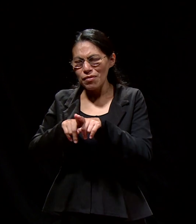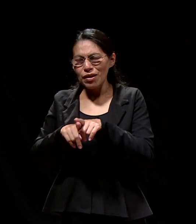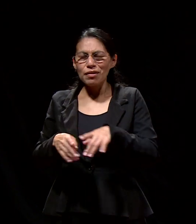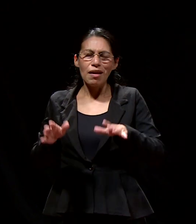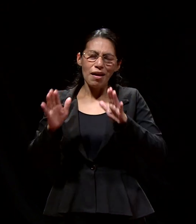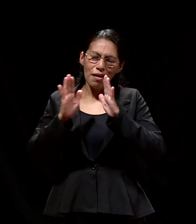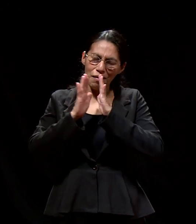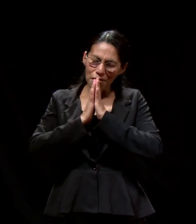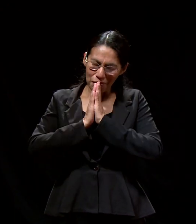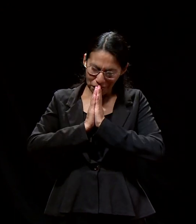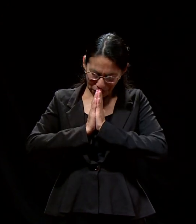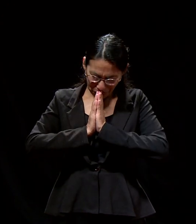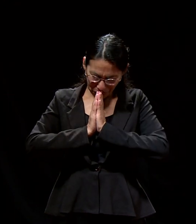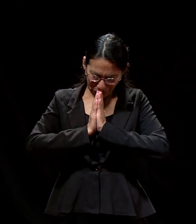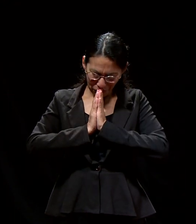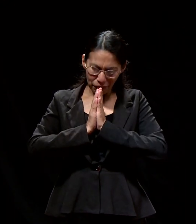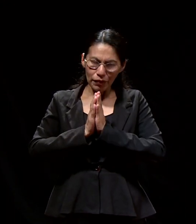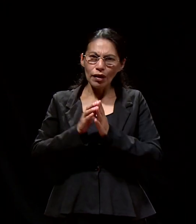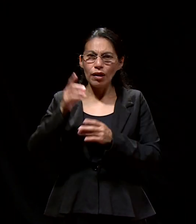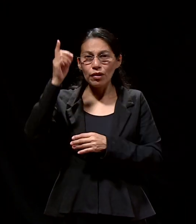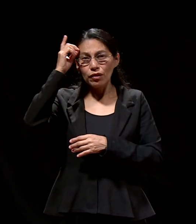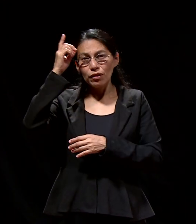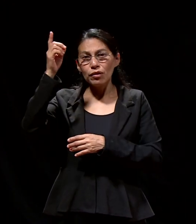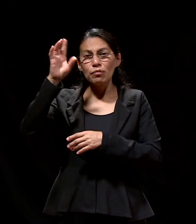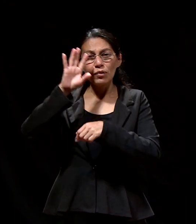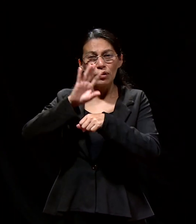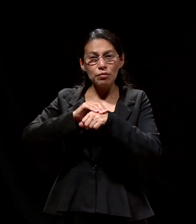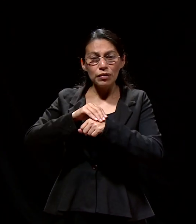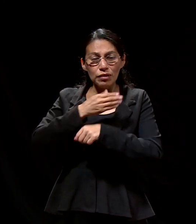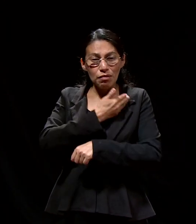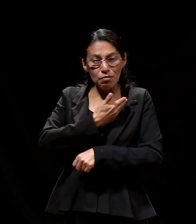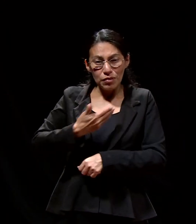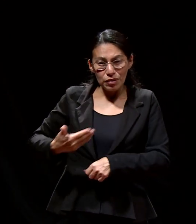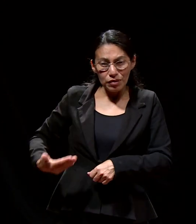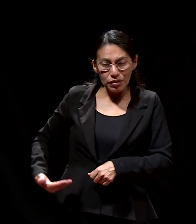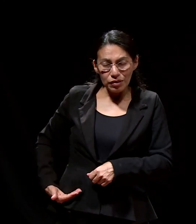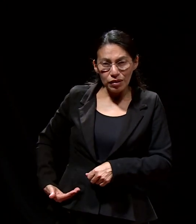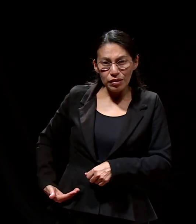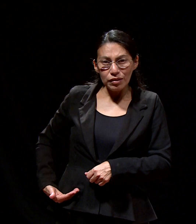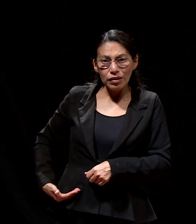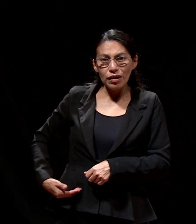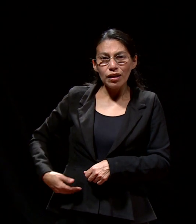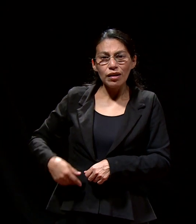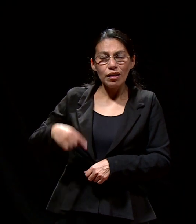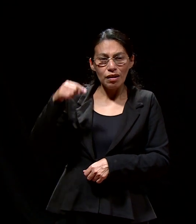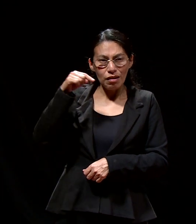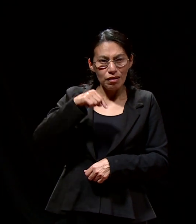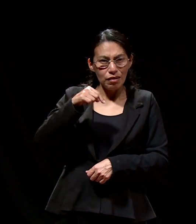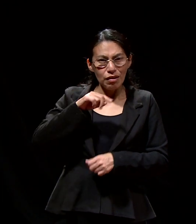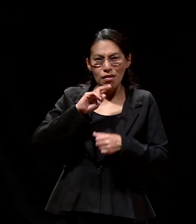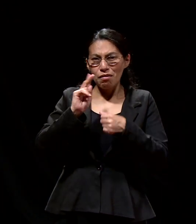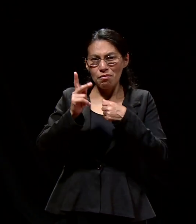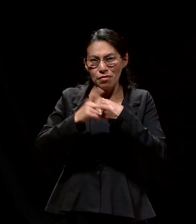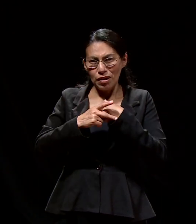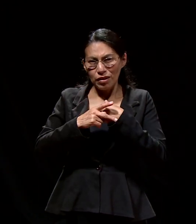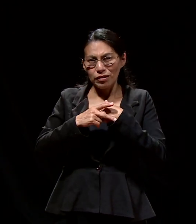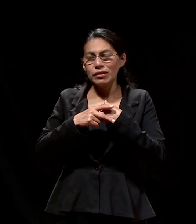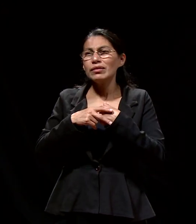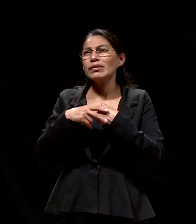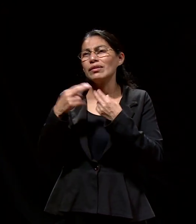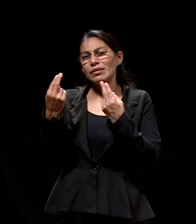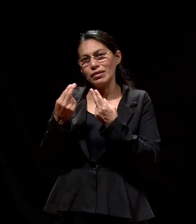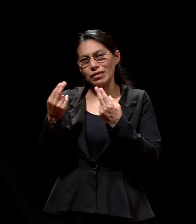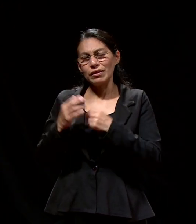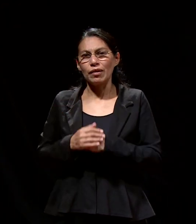amén yo nos permita el presidente que Chile necesita yo también nos pide que oremos por nuestros